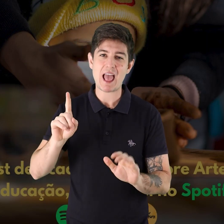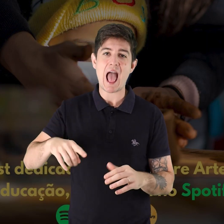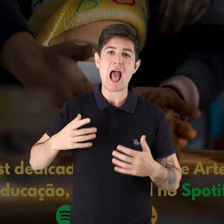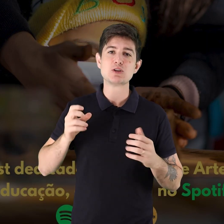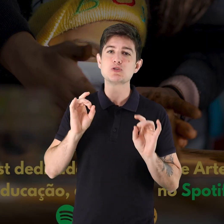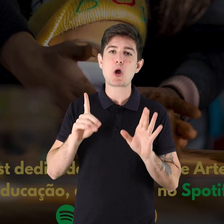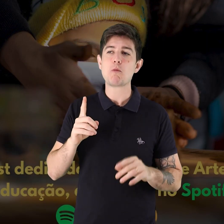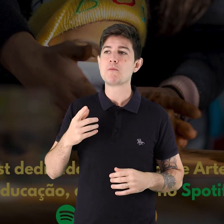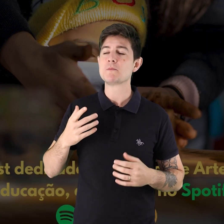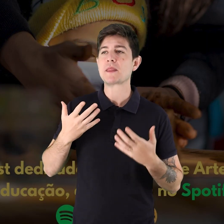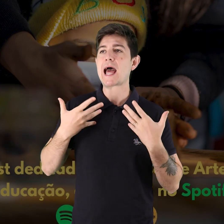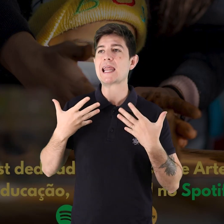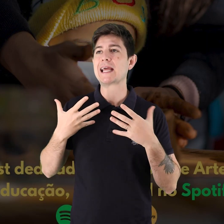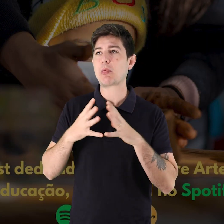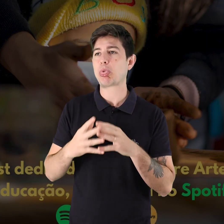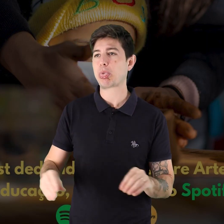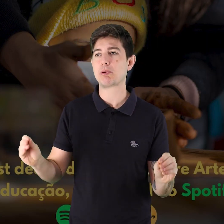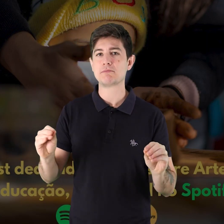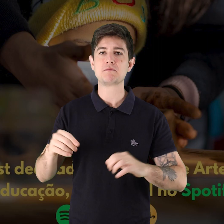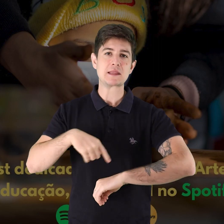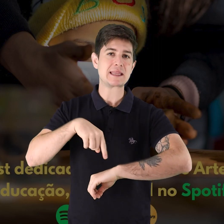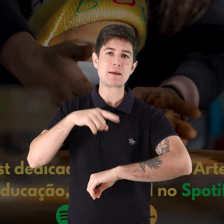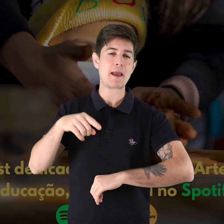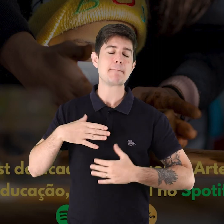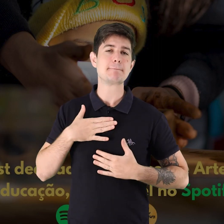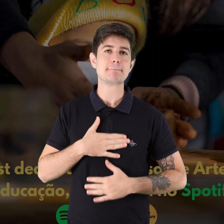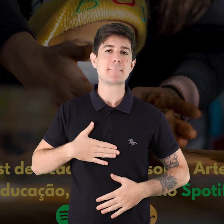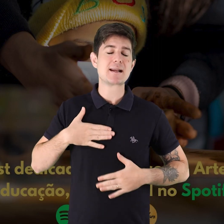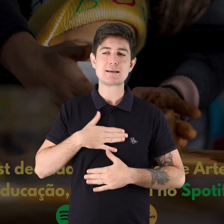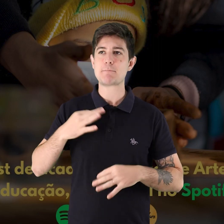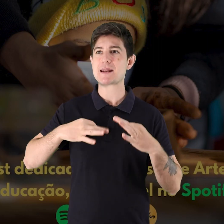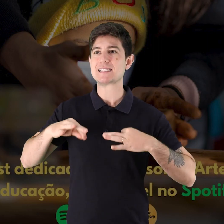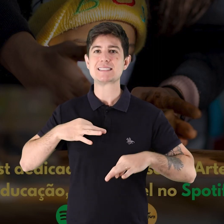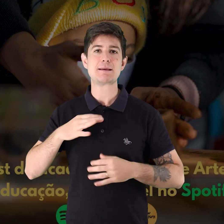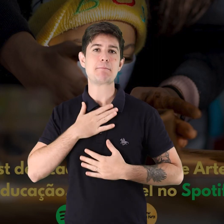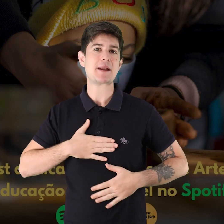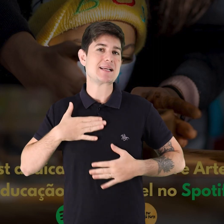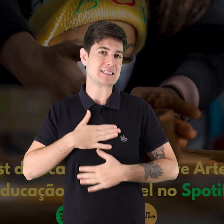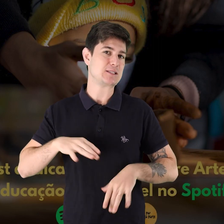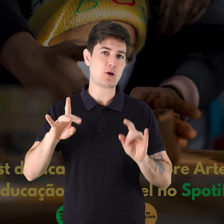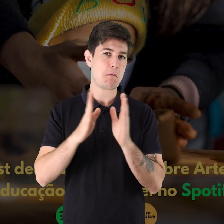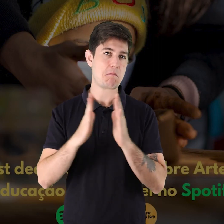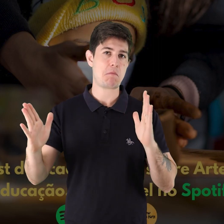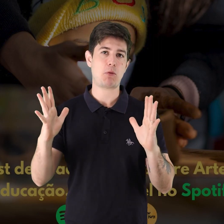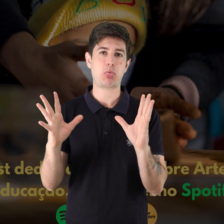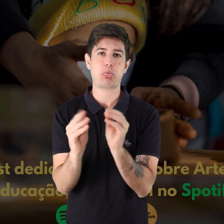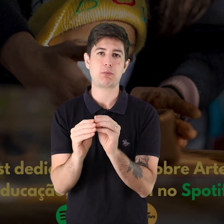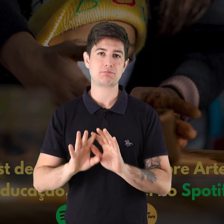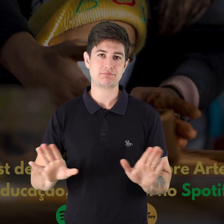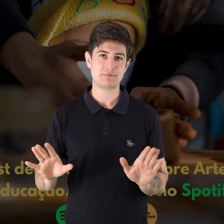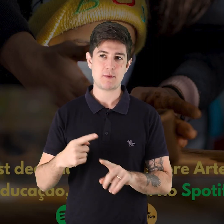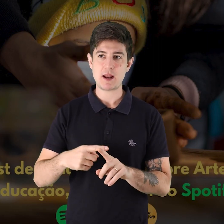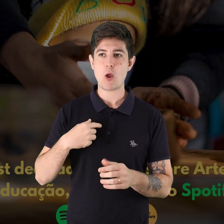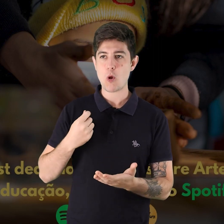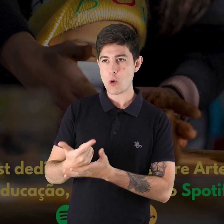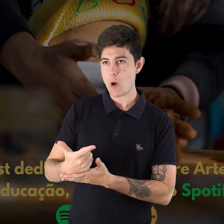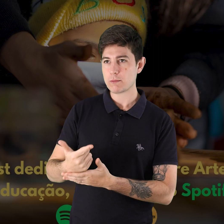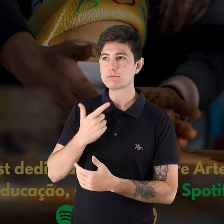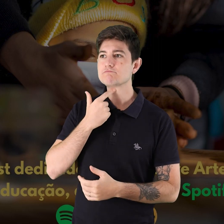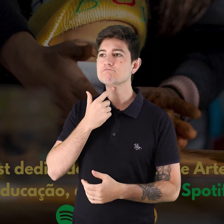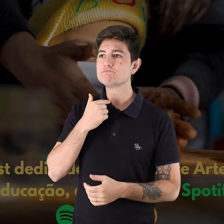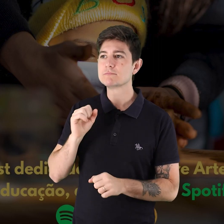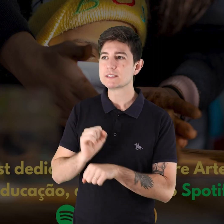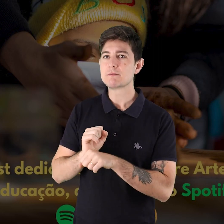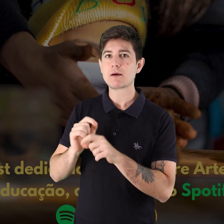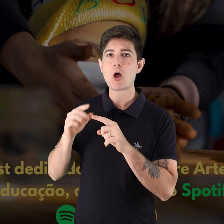novo. Não. É uma felicidade, é uma alegria passageira. É uma alegria passageira, é um prazer passageiro. Porque logo você quer um outro novo, é melhor do que